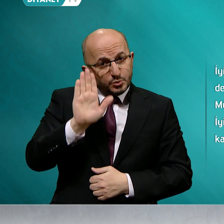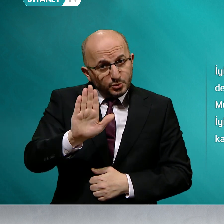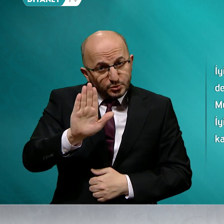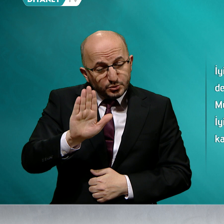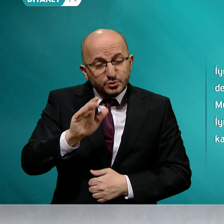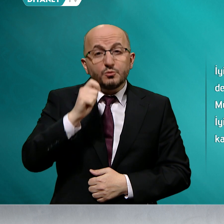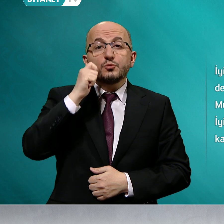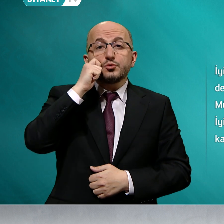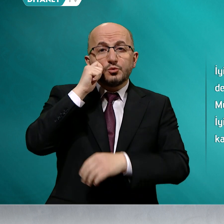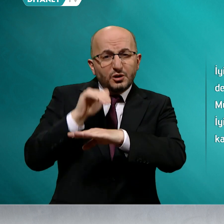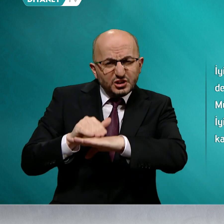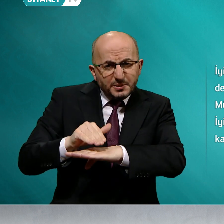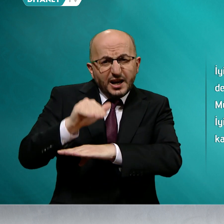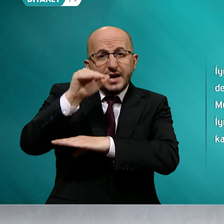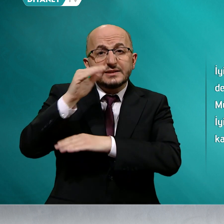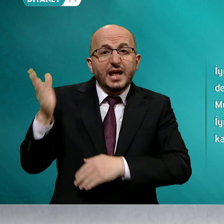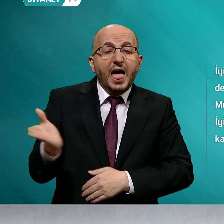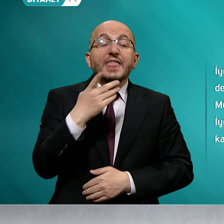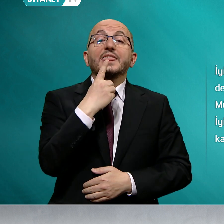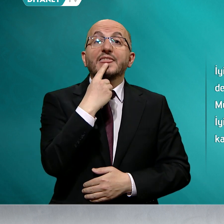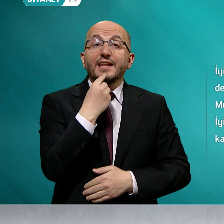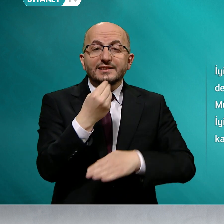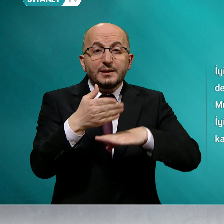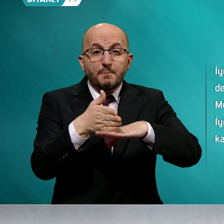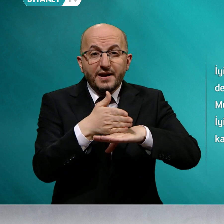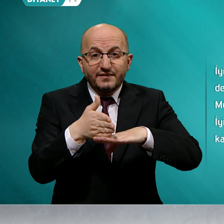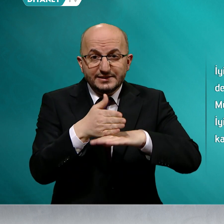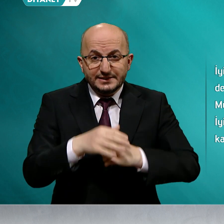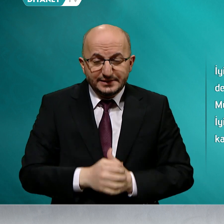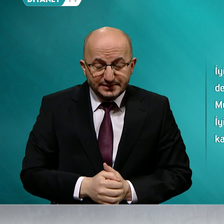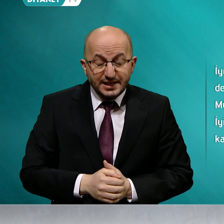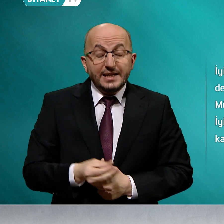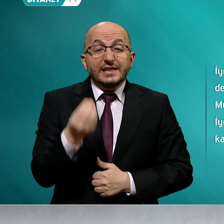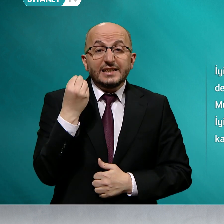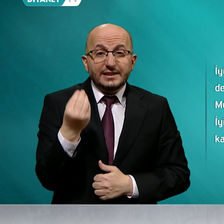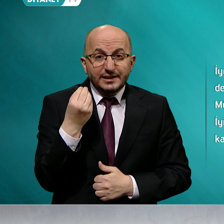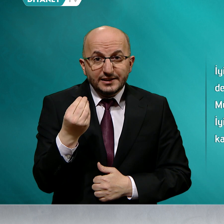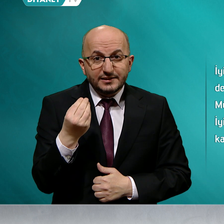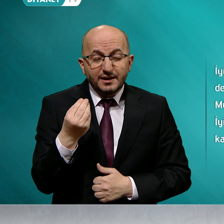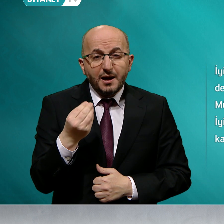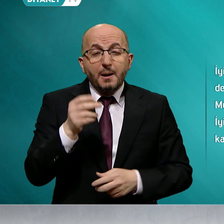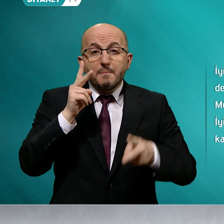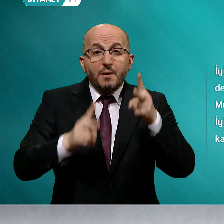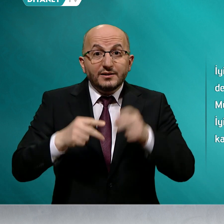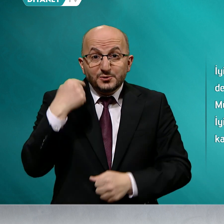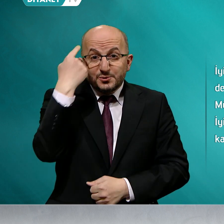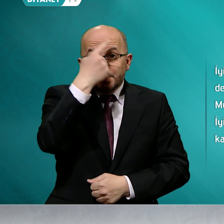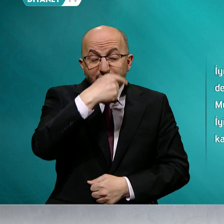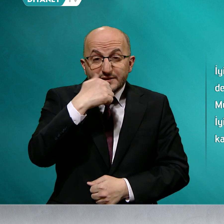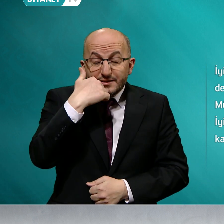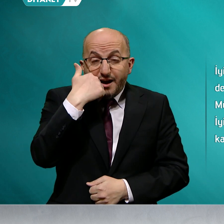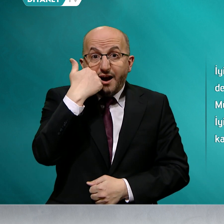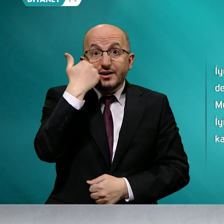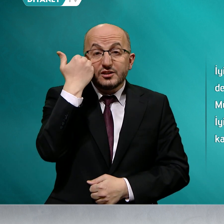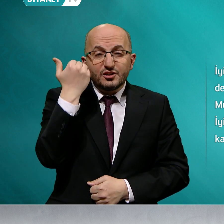bir duruşun, Müslümanca bir hayatın en tatlı meyvesidir. İyilik, bazı